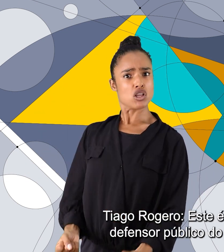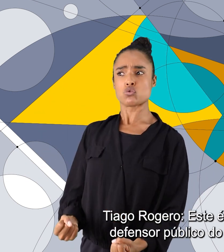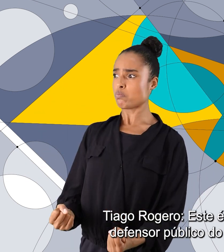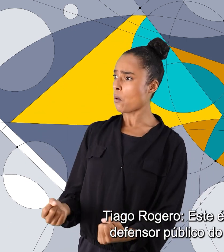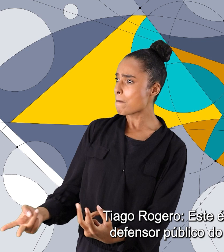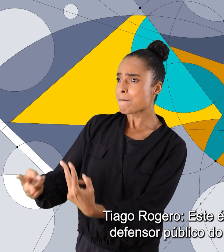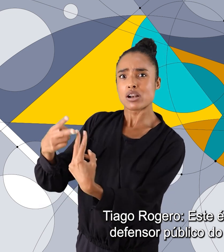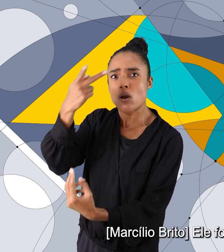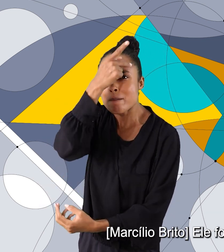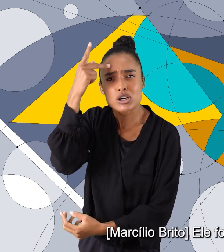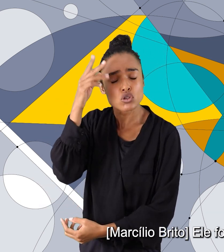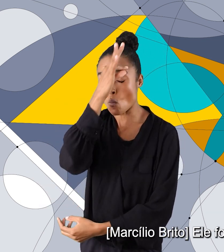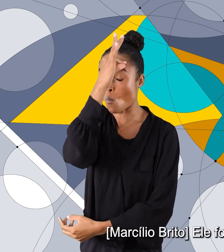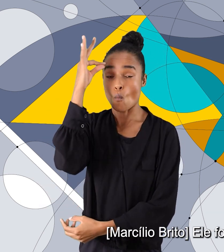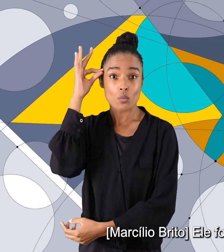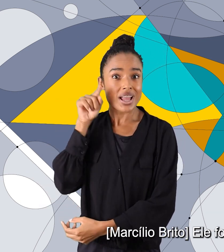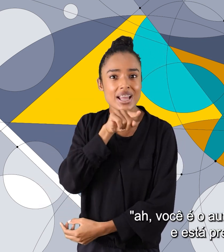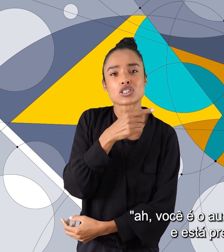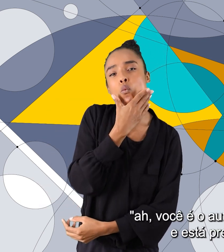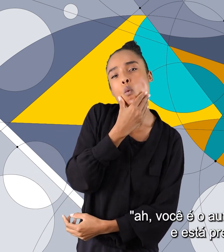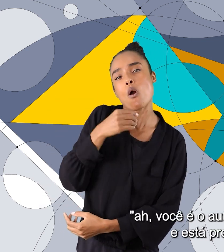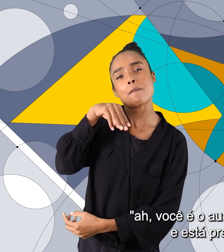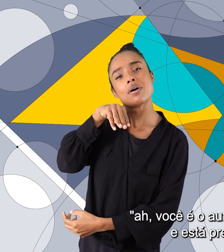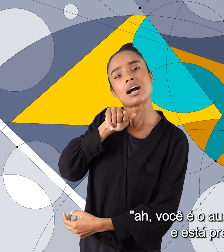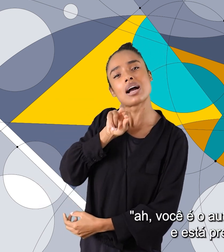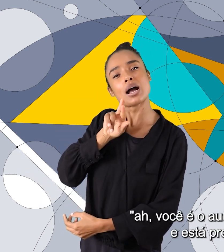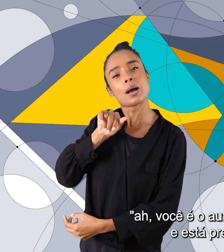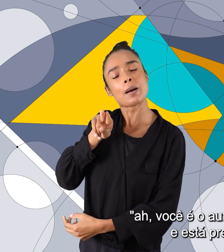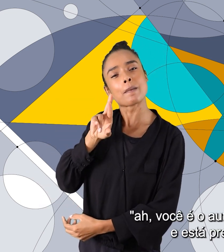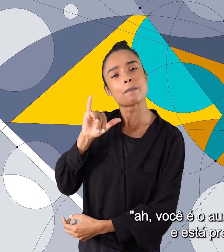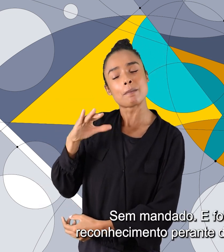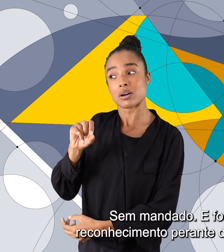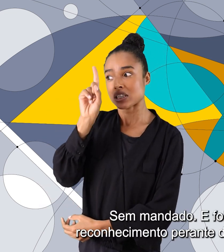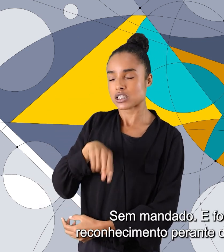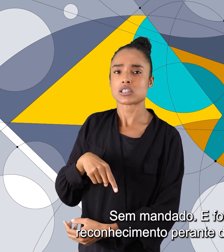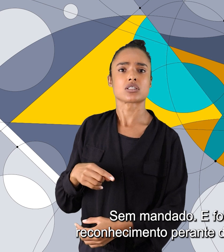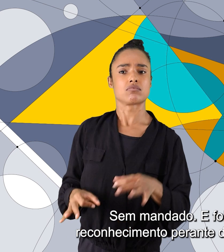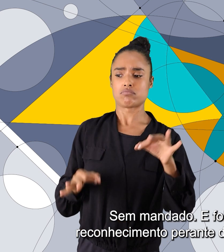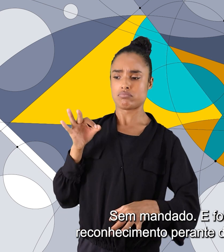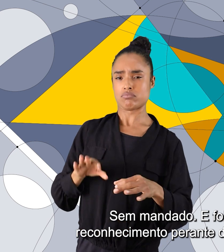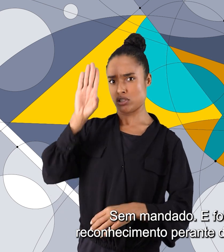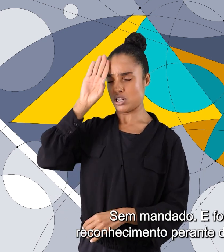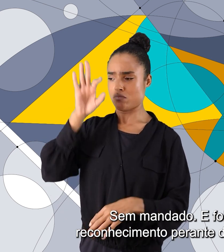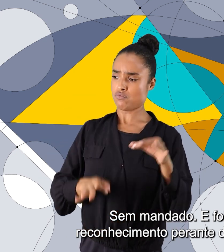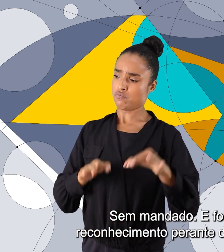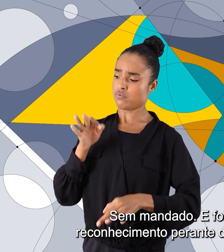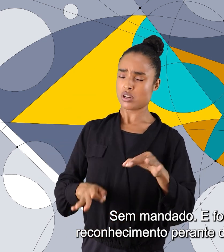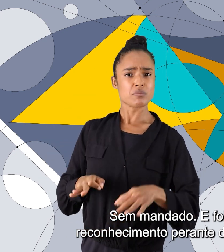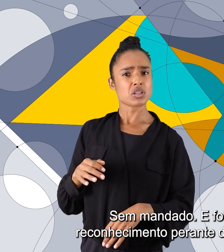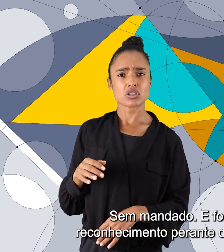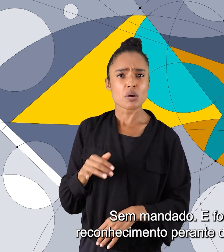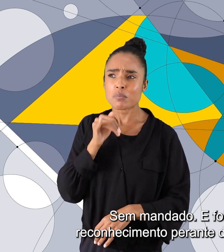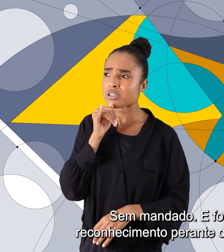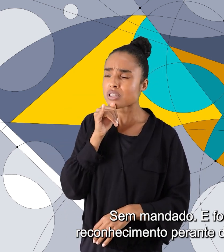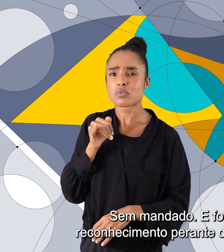público do Estado do Rio. Ele foi catado na rua, você é o autor do crime e está preso, sem mandato, e foi colocado para